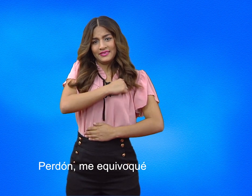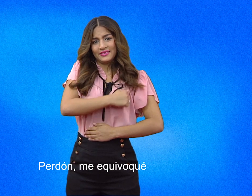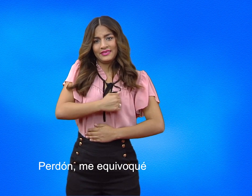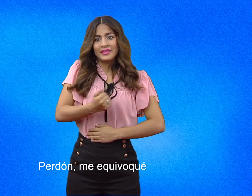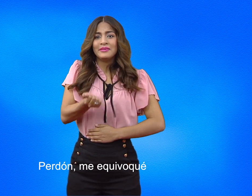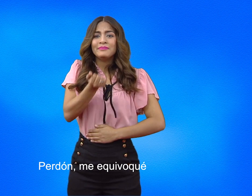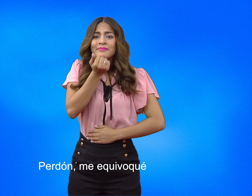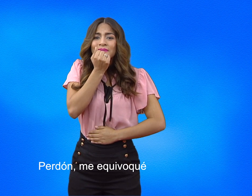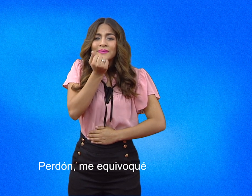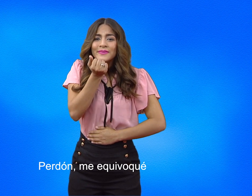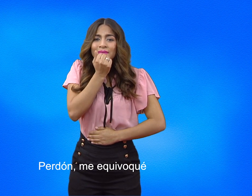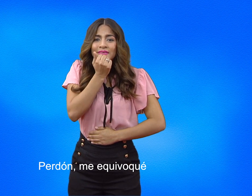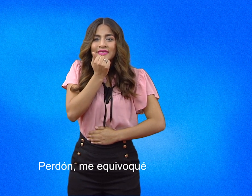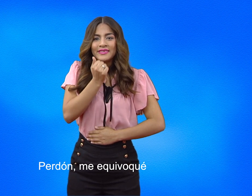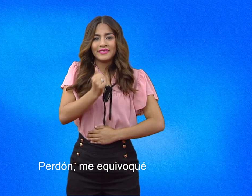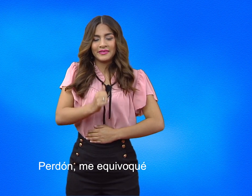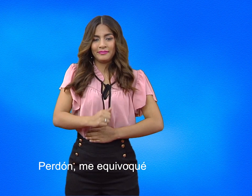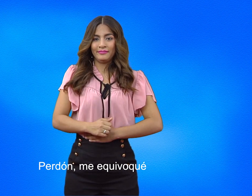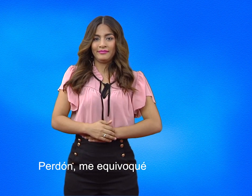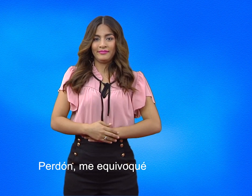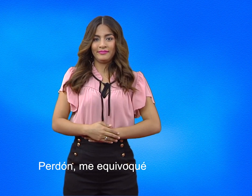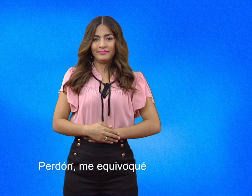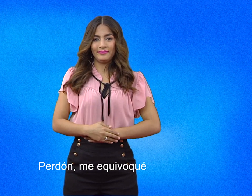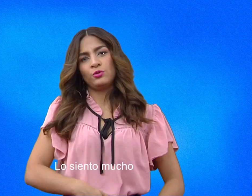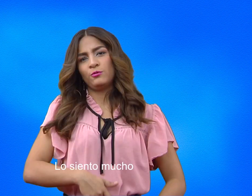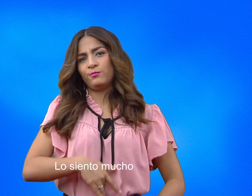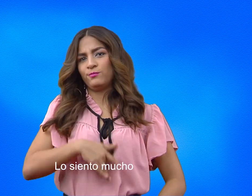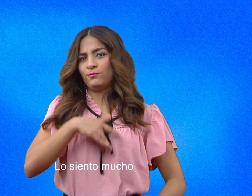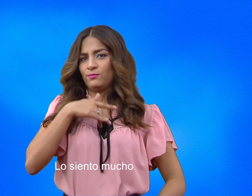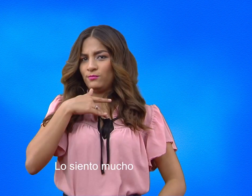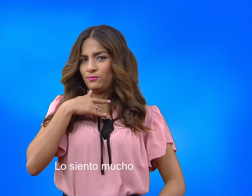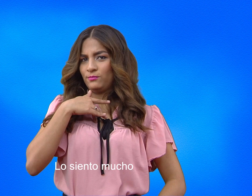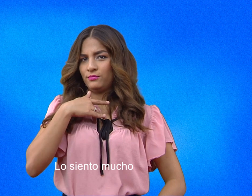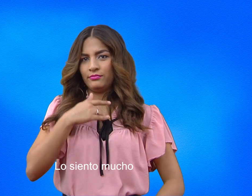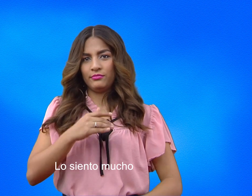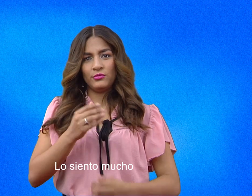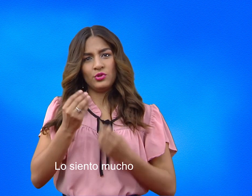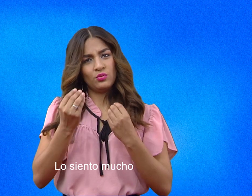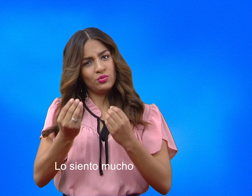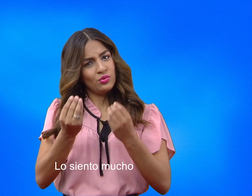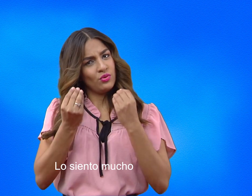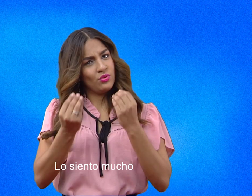Perdón, me equivoqué. Lo siento mucho.